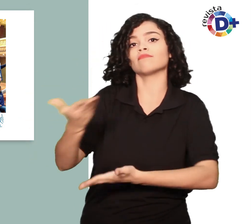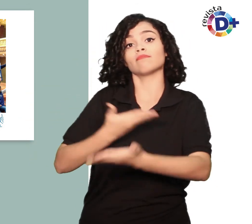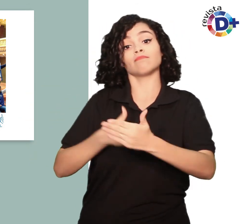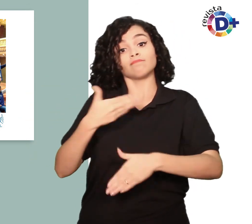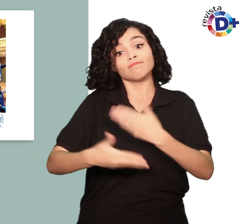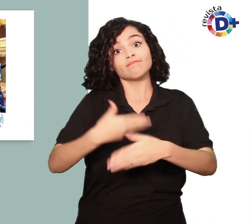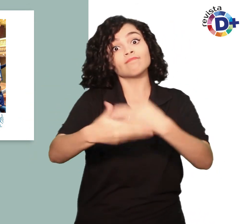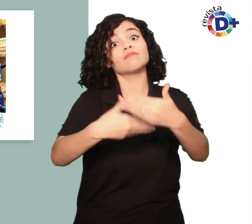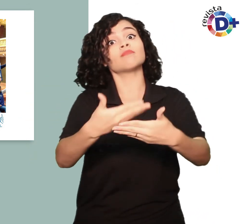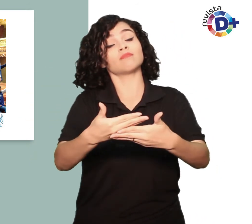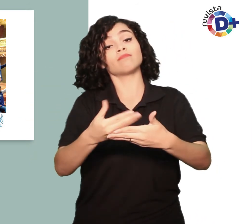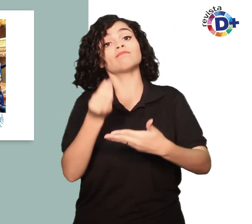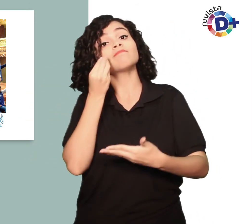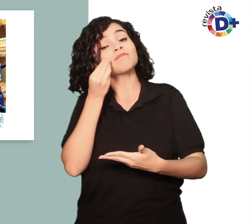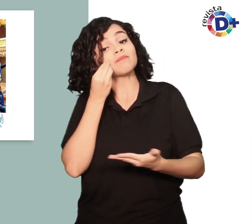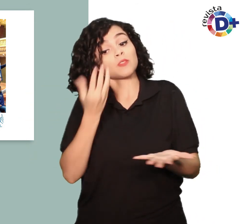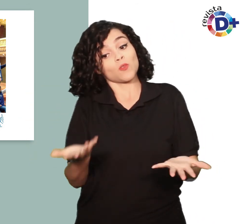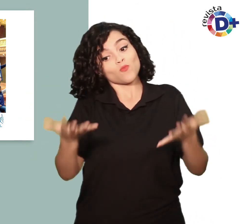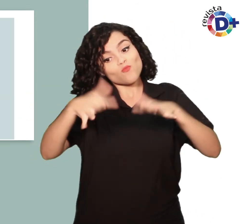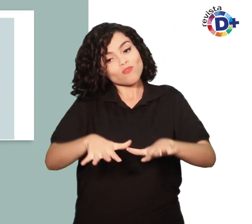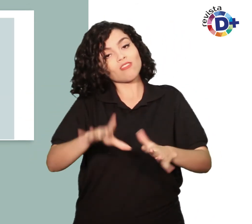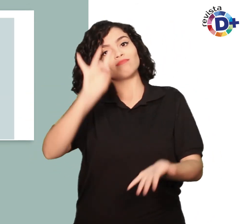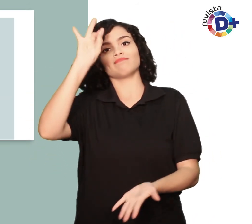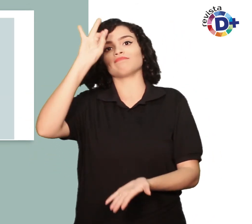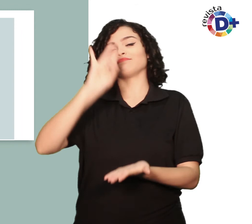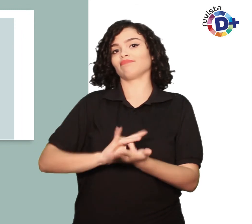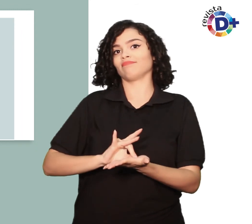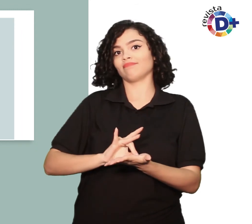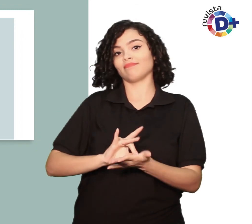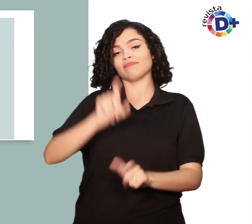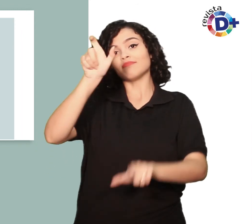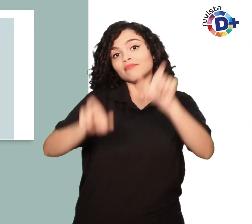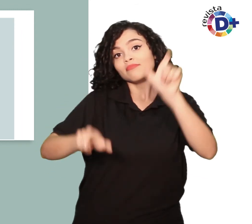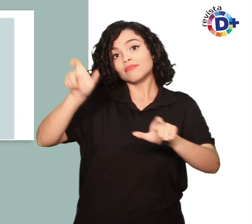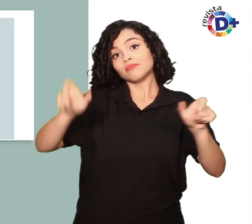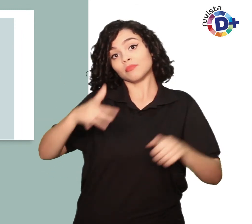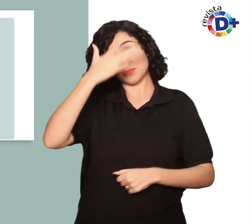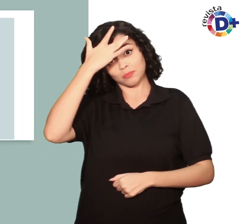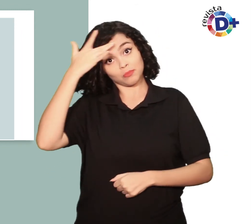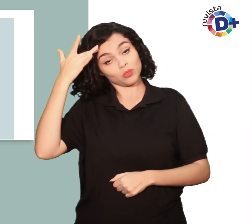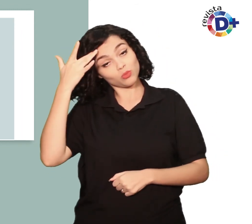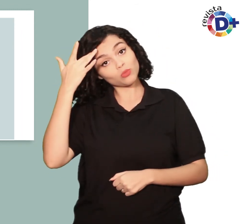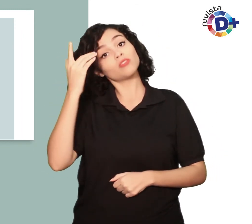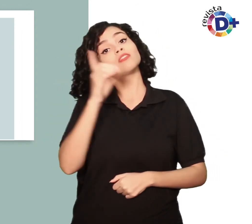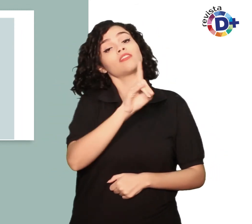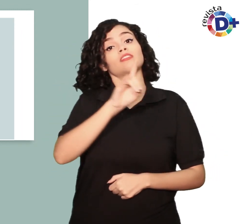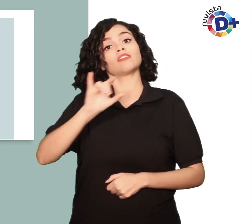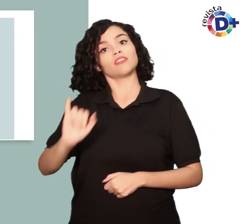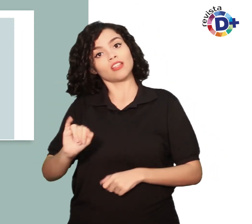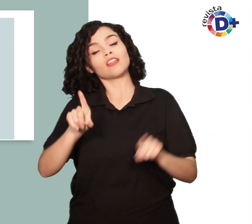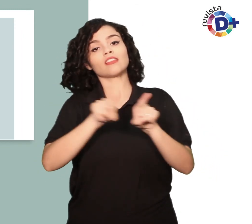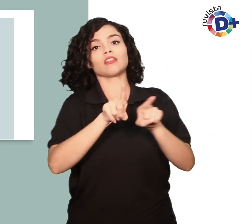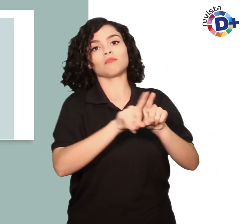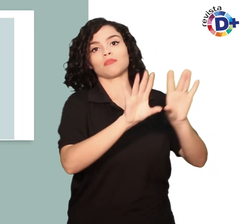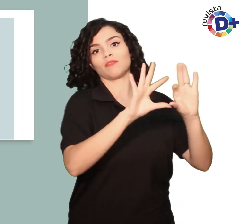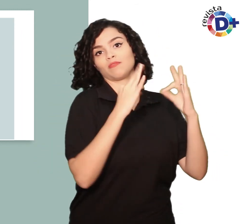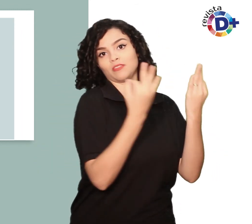tornar a inclusão uma realidade para pessoas com deficiências intelectuais e suas famílias.